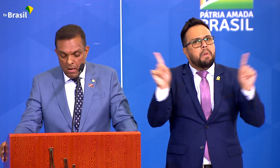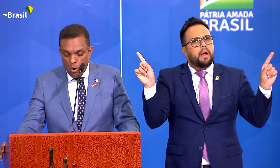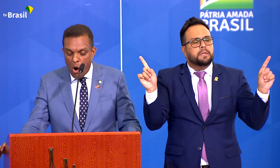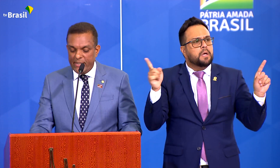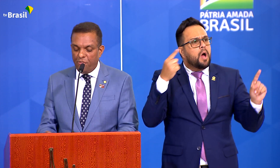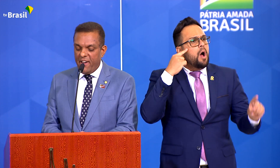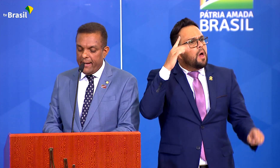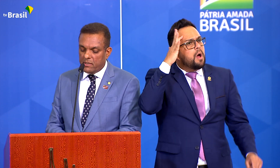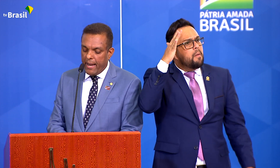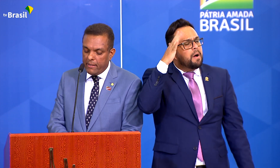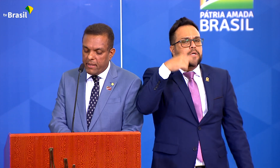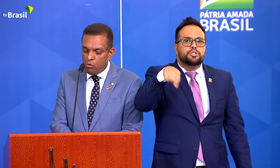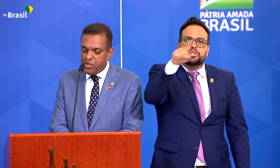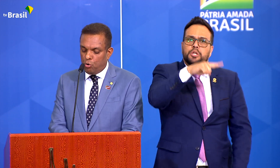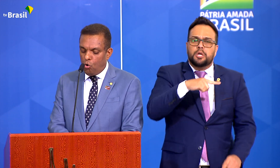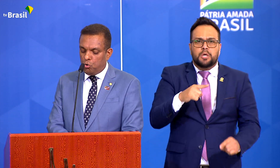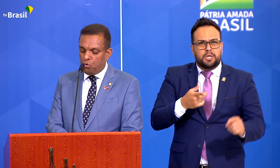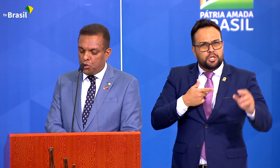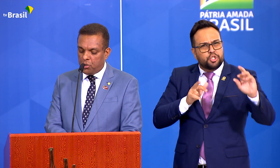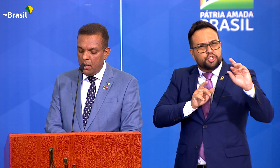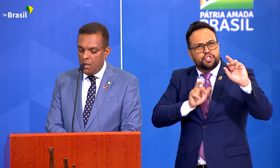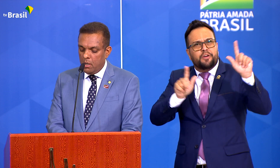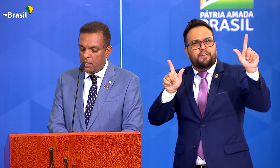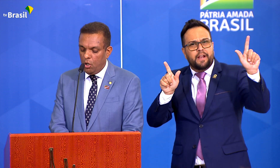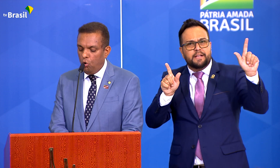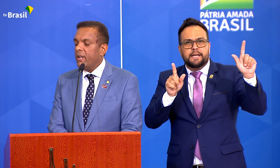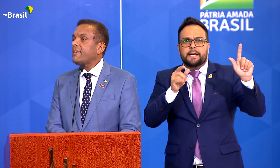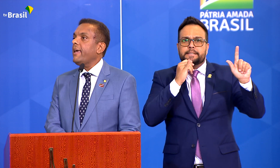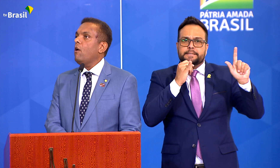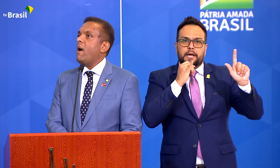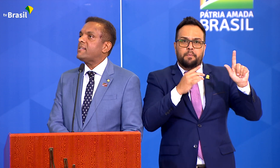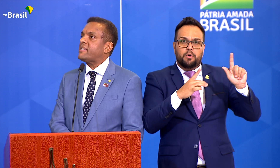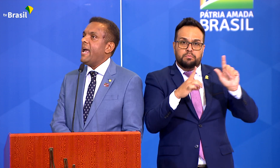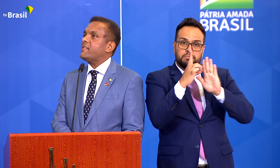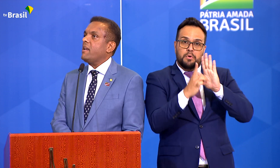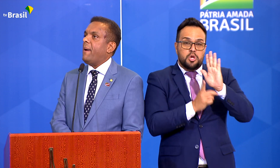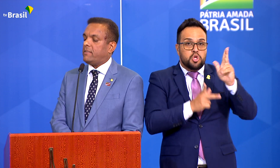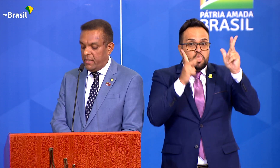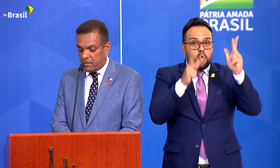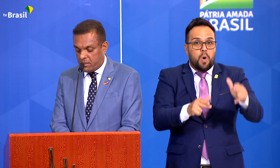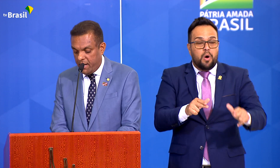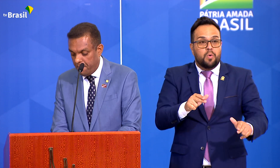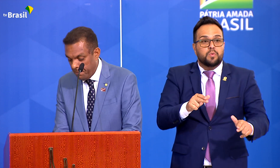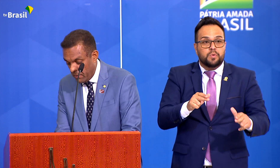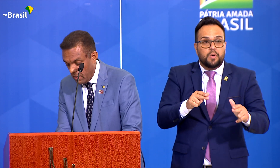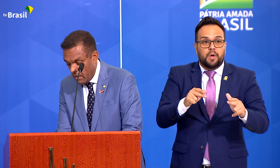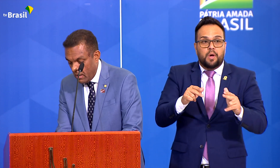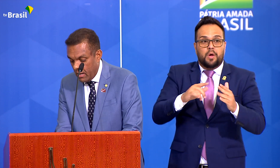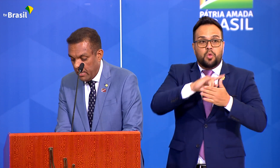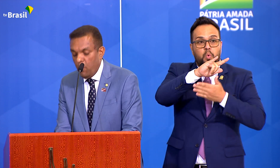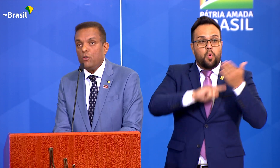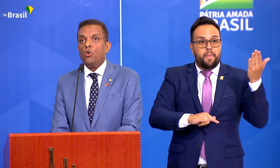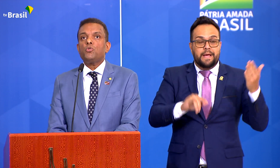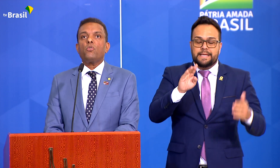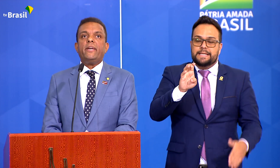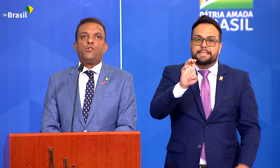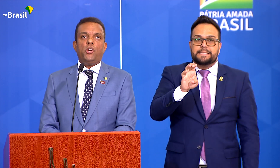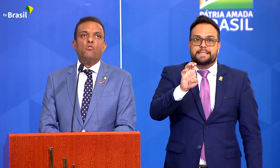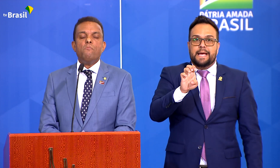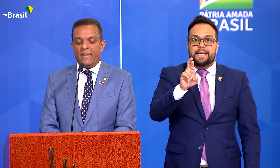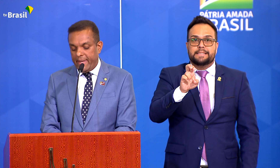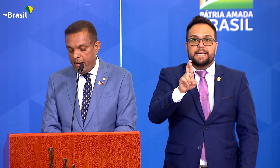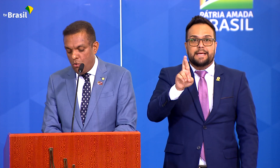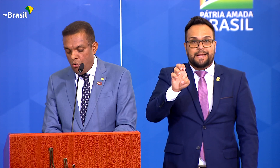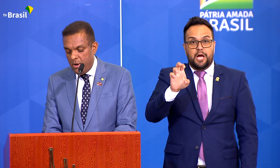senhores como a diferença entre os indultos que Lula deu a Cesare battisti e o